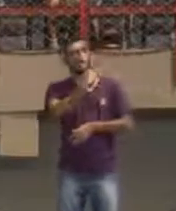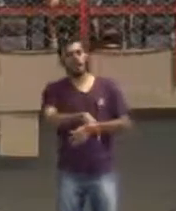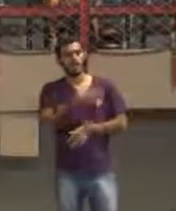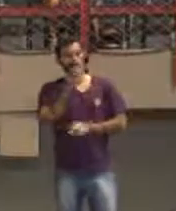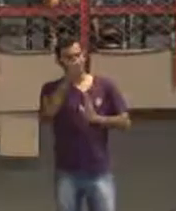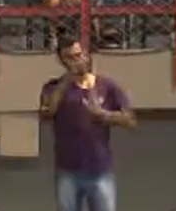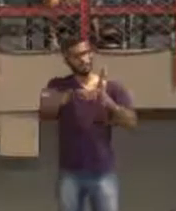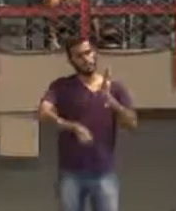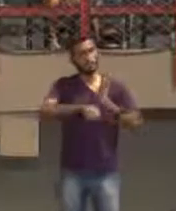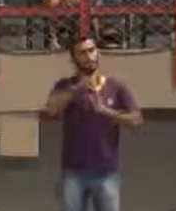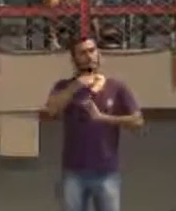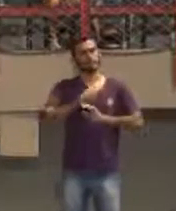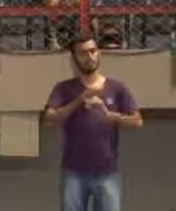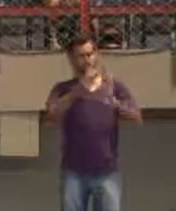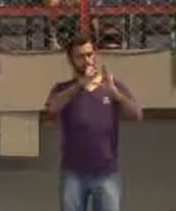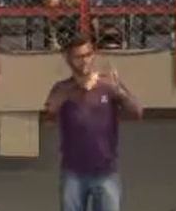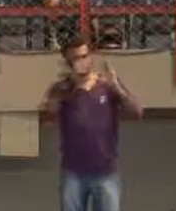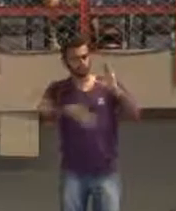dissertativa